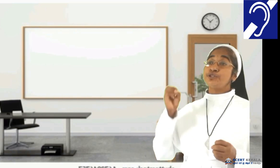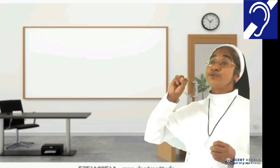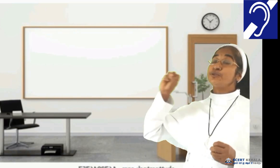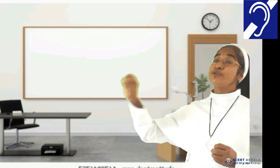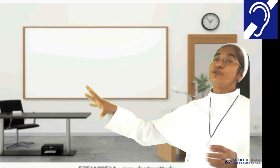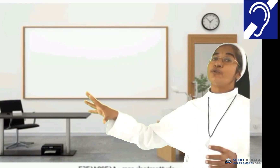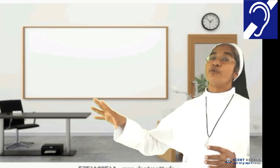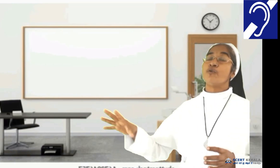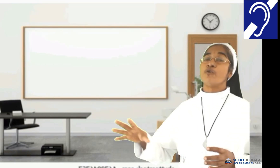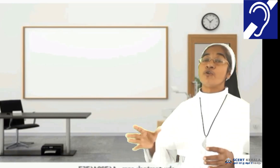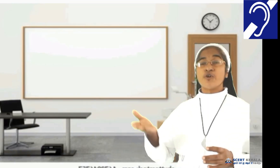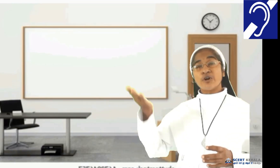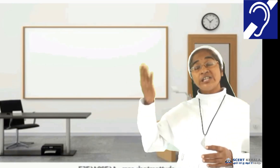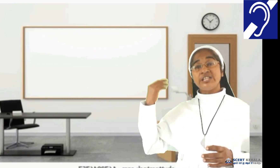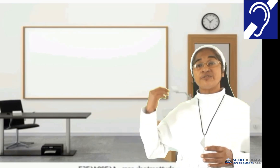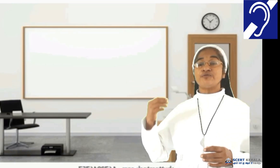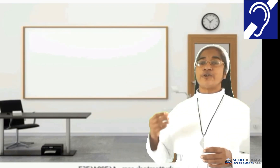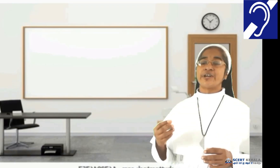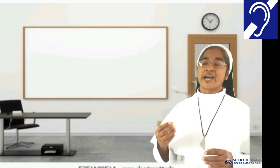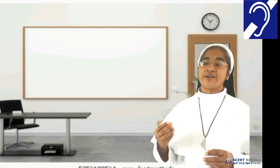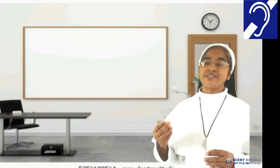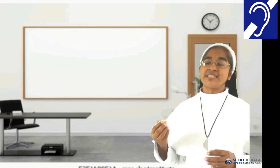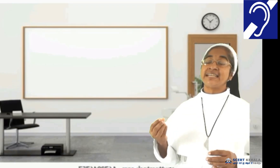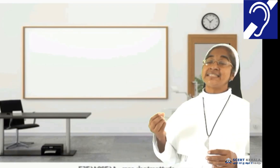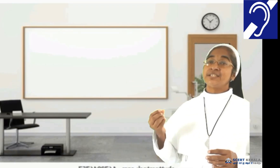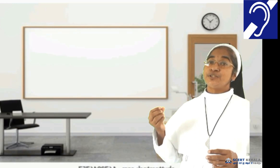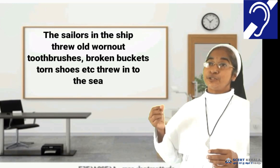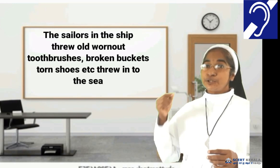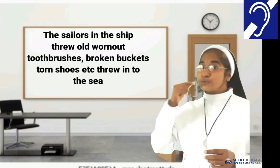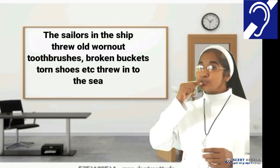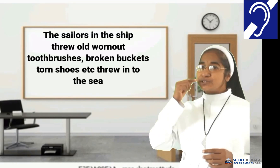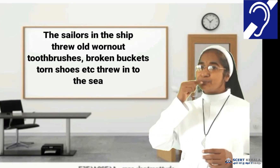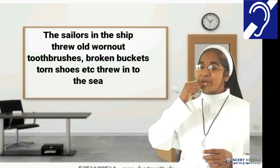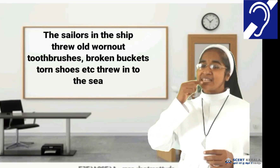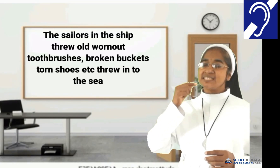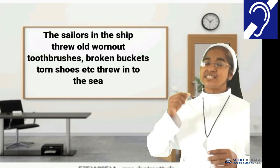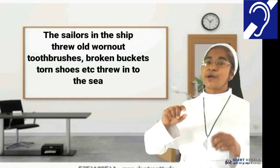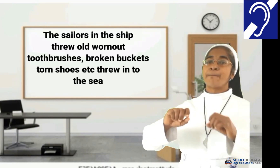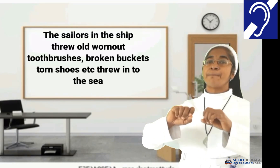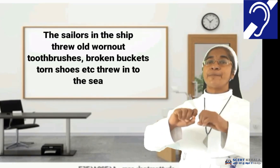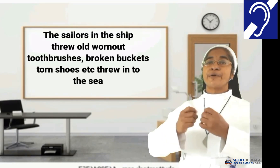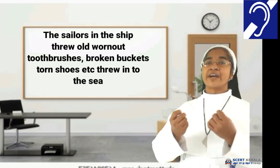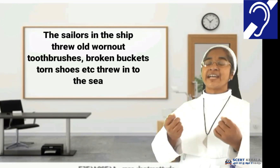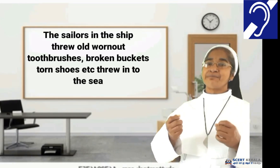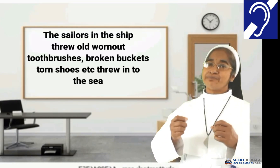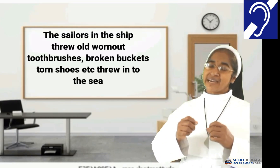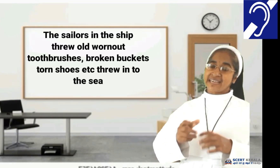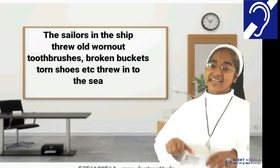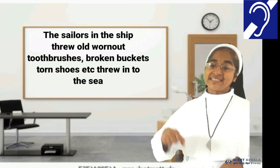ത്രൂ ഓൾഡ് വോൺ ഔട്ട് ടൂത്ത് ബ്രഷ്, broken buckets,